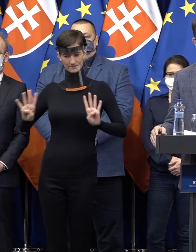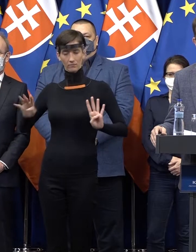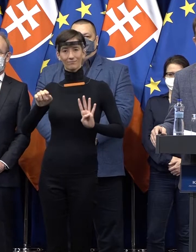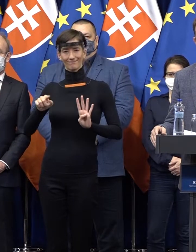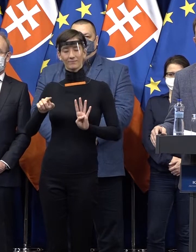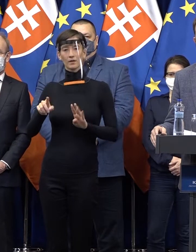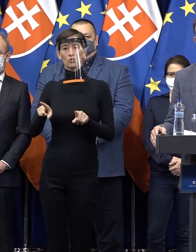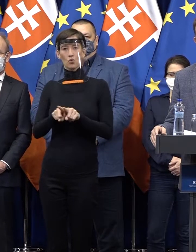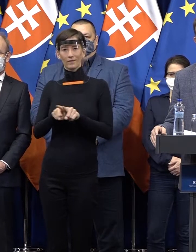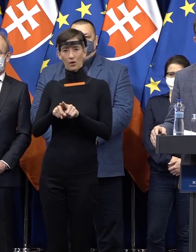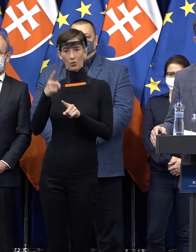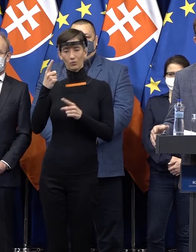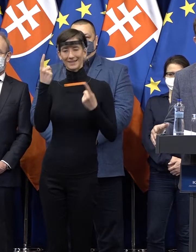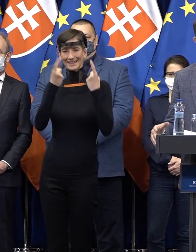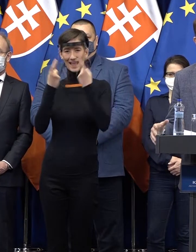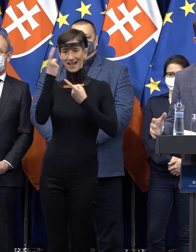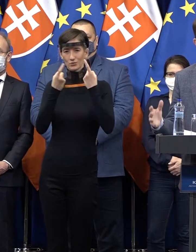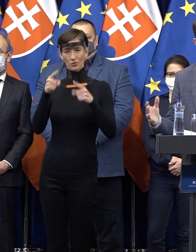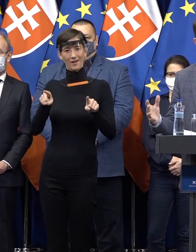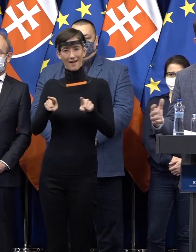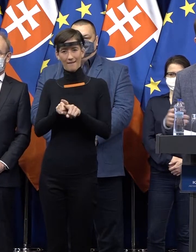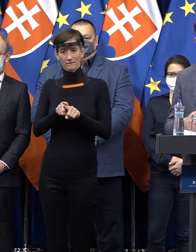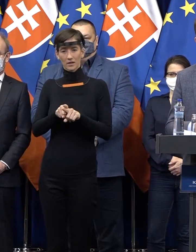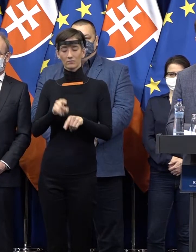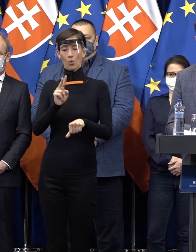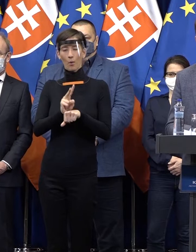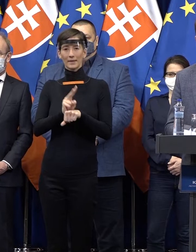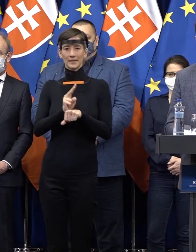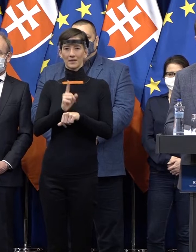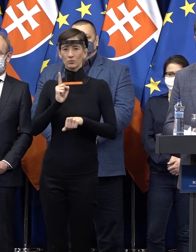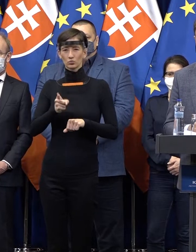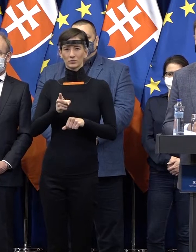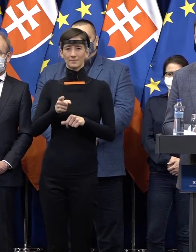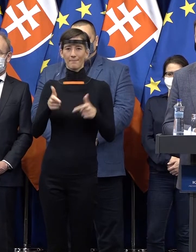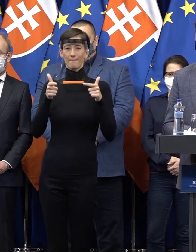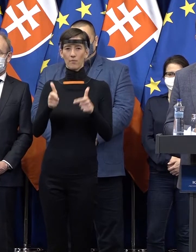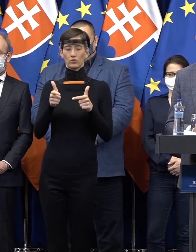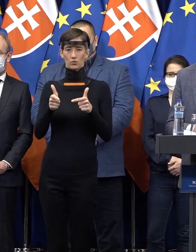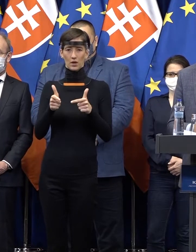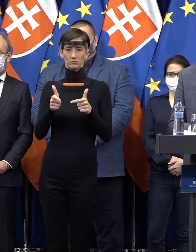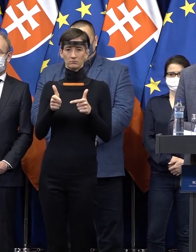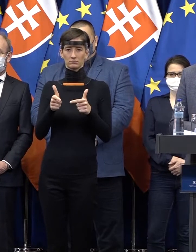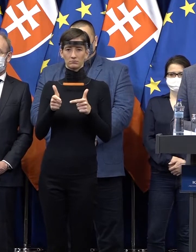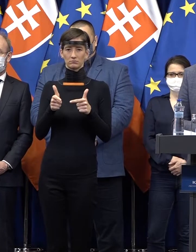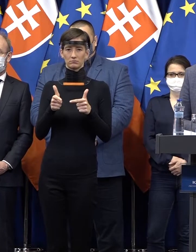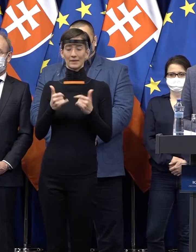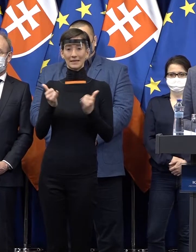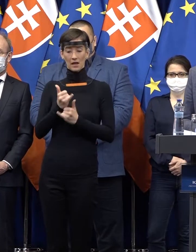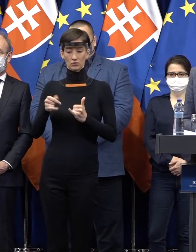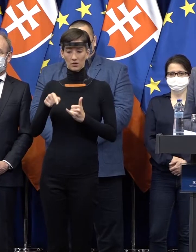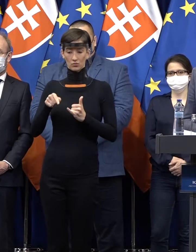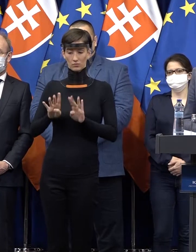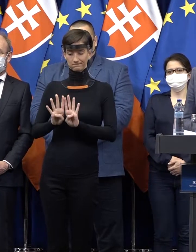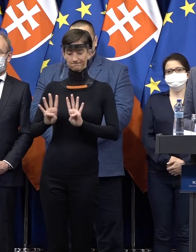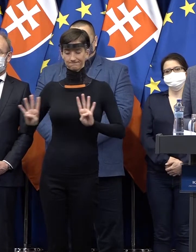že tieto opatrenia sú podporené alebo stoja na základoch, ktoré postavilo konzílium naozaj tých špičkových slovenských